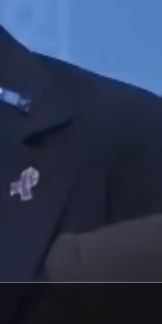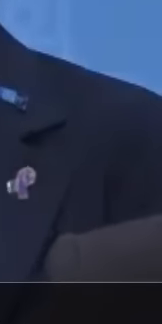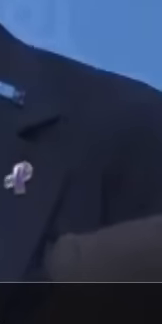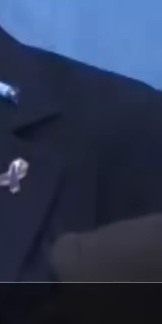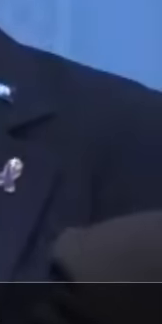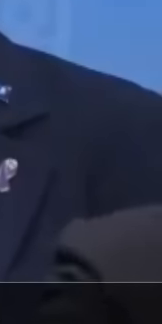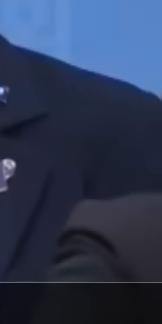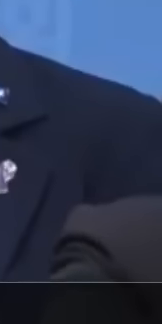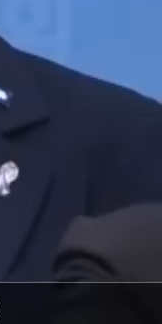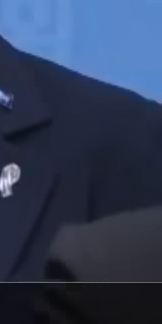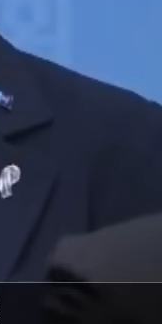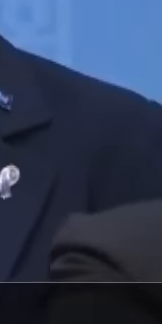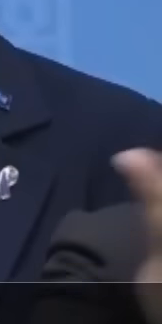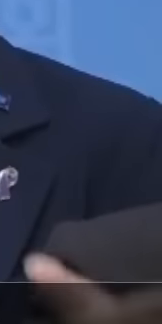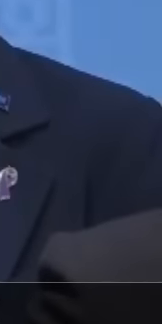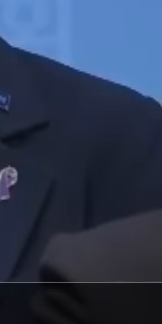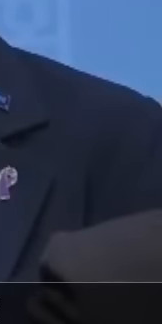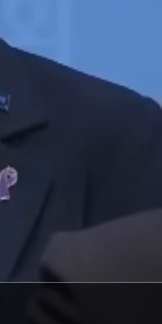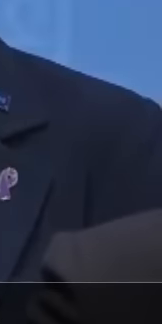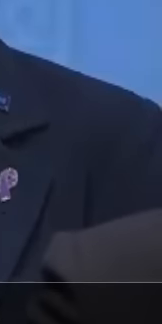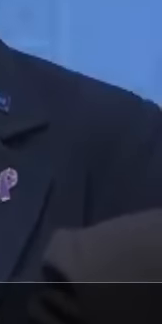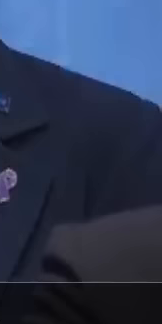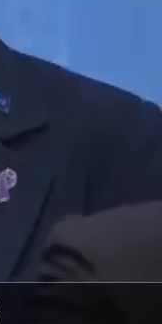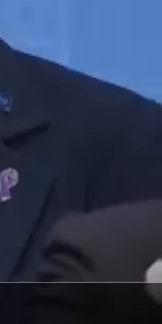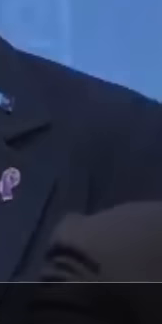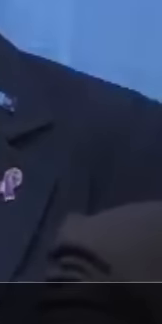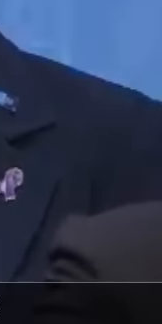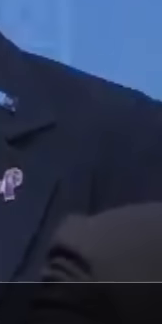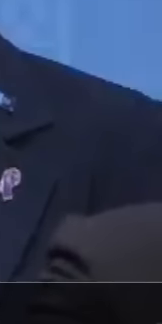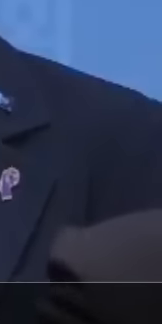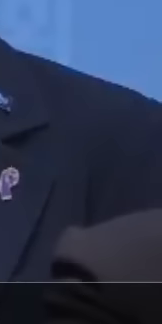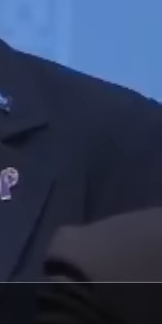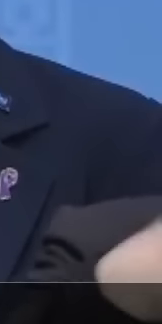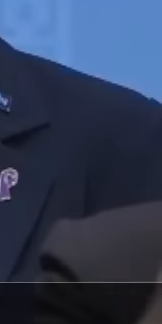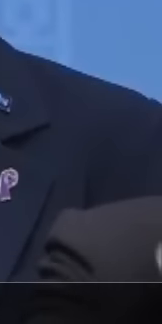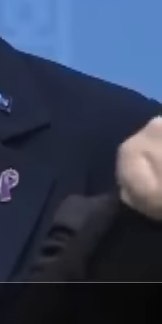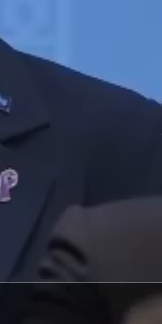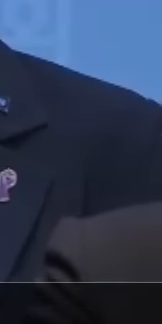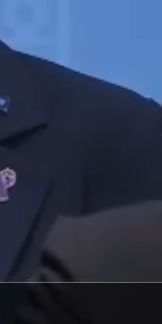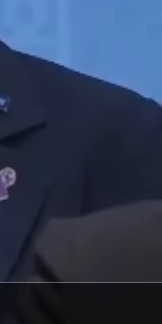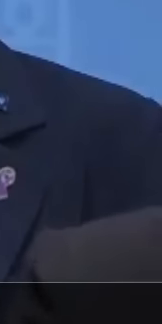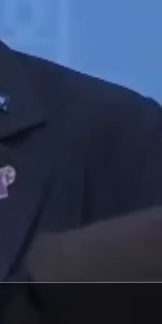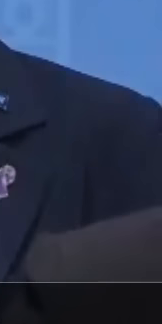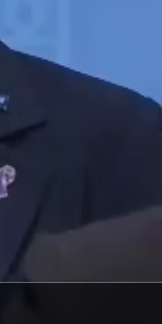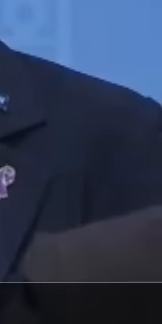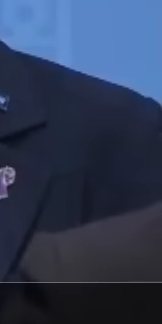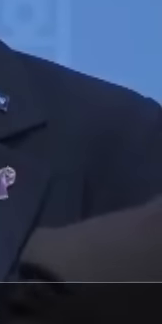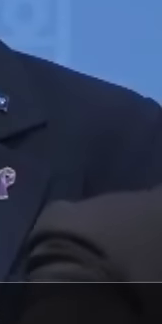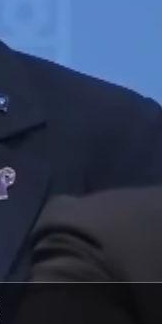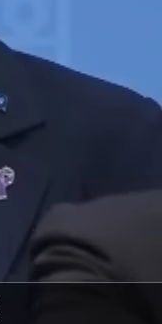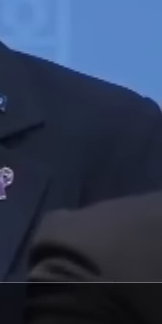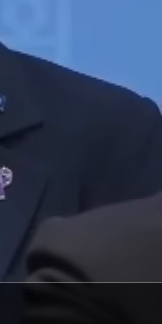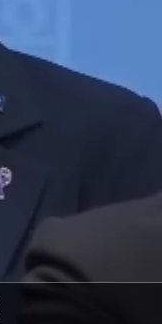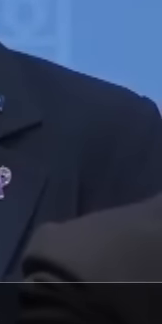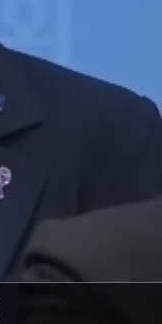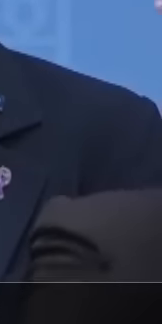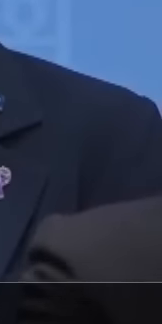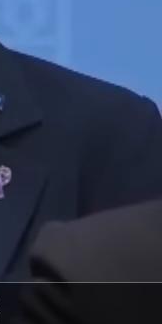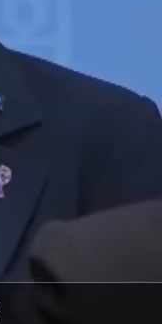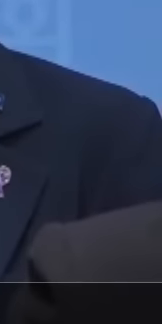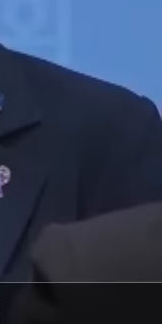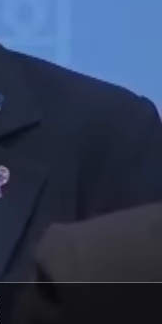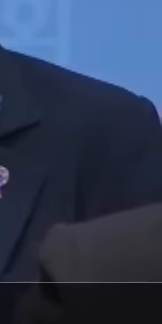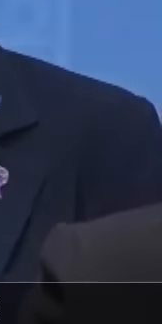존경하는 국민 여러분, 조국혁신당 대표 조국입니다. 3년은 너무 길다. 검찰 독재